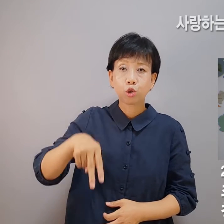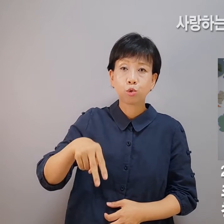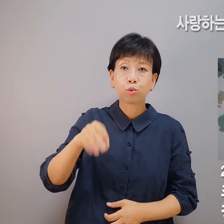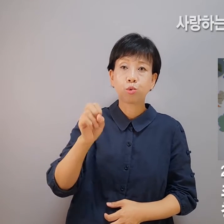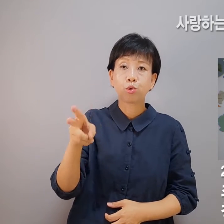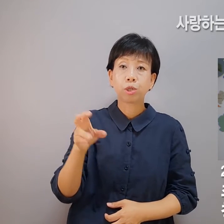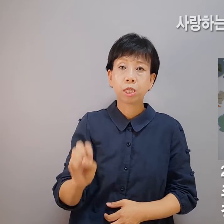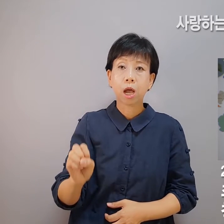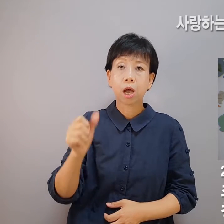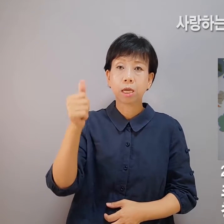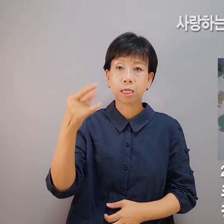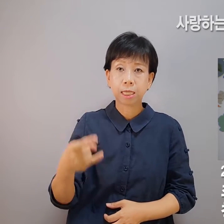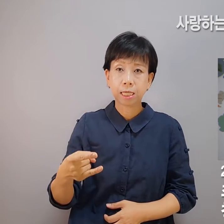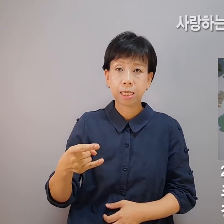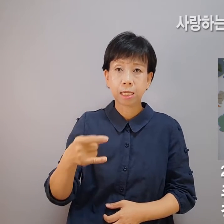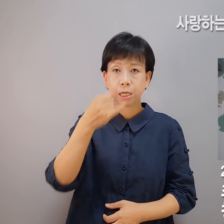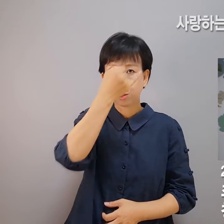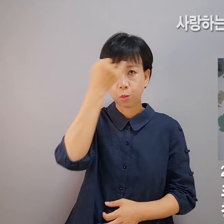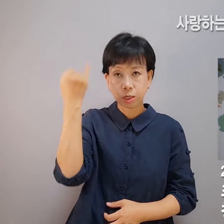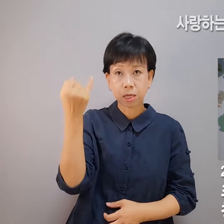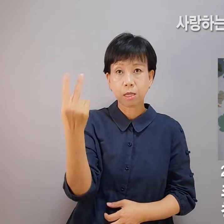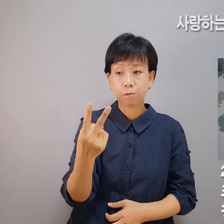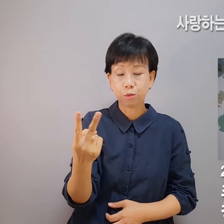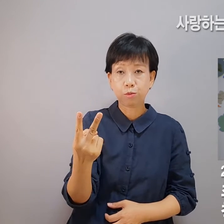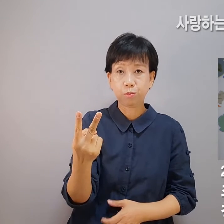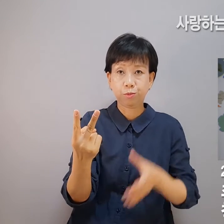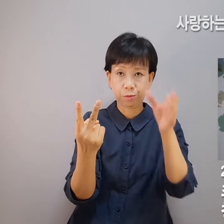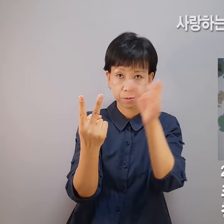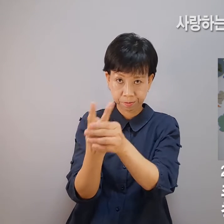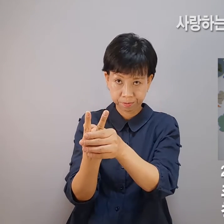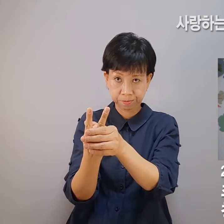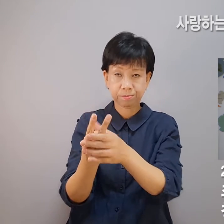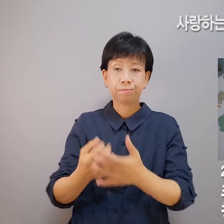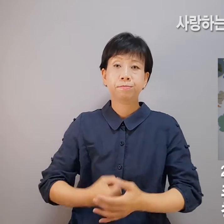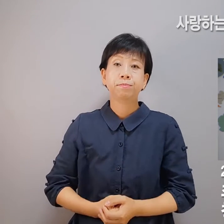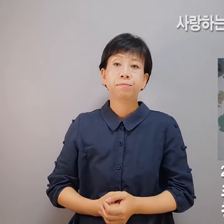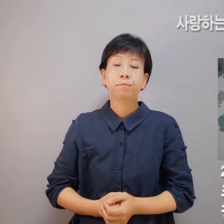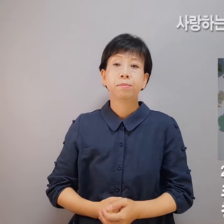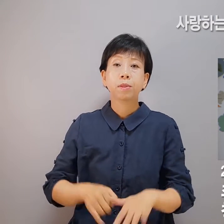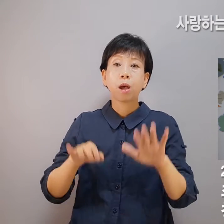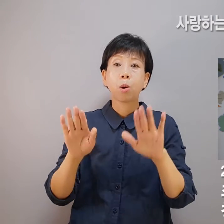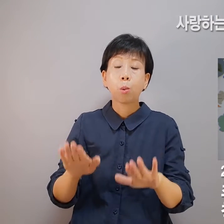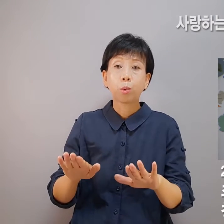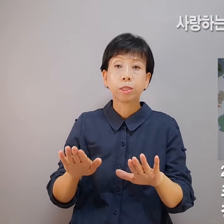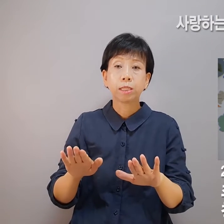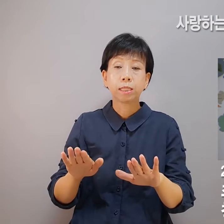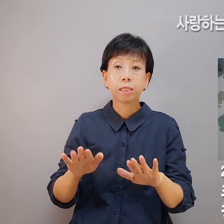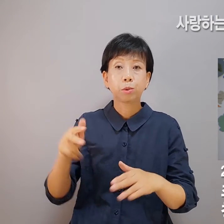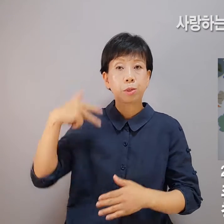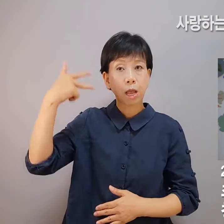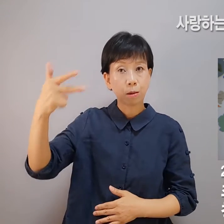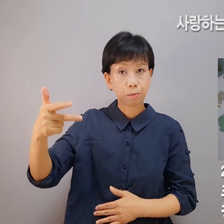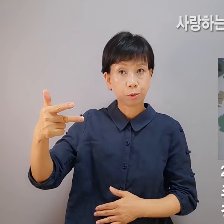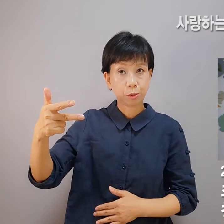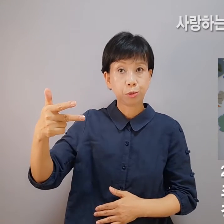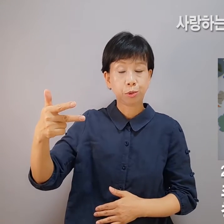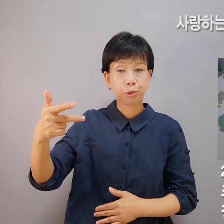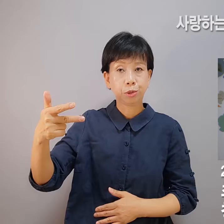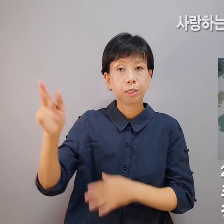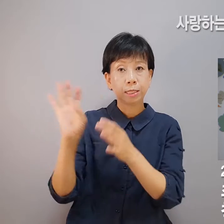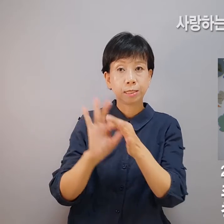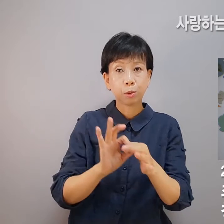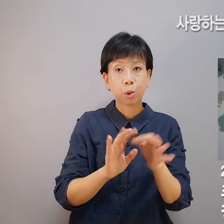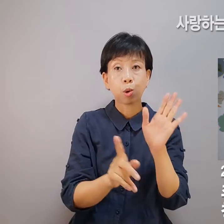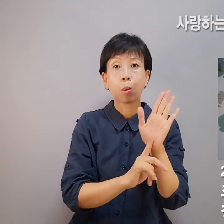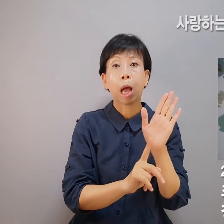목자로 임명합니다. 그리고 우리 오늘과 다음 주 2주에 걸쳐서 이 광고 시간에 여러분